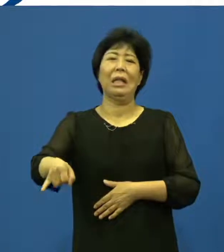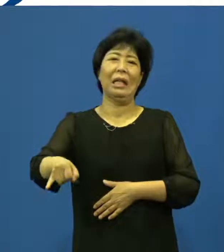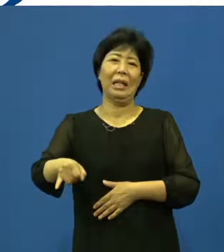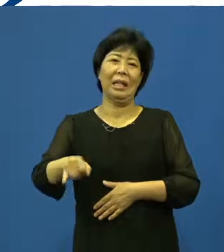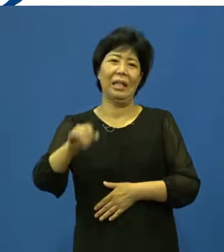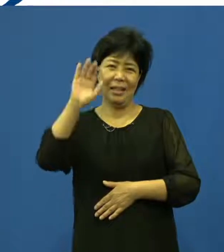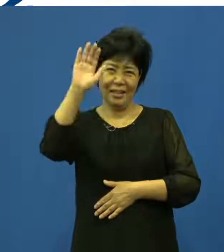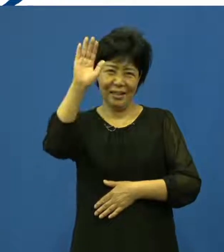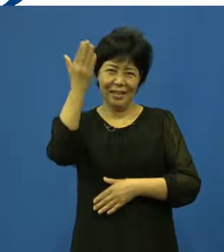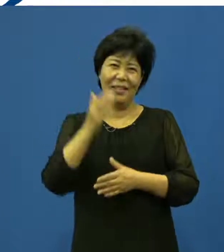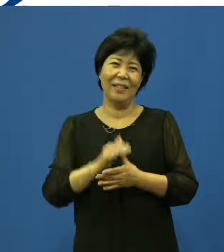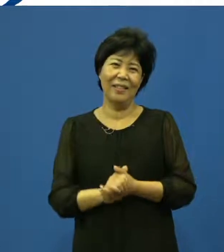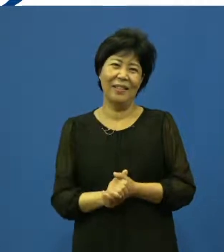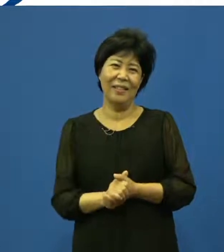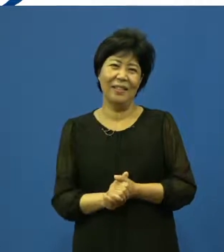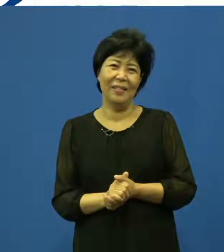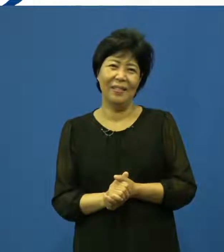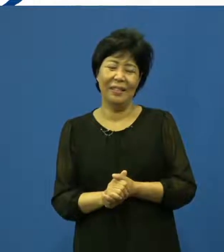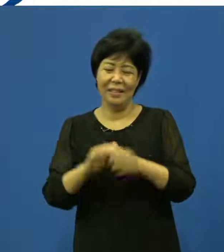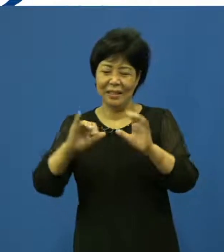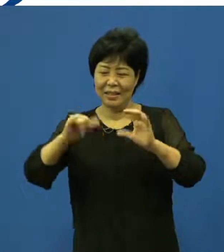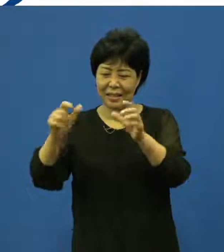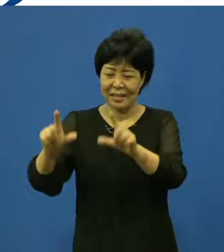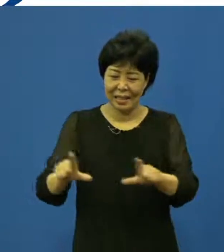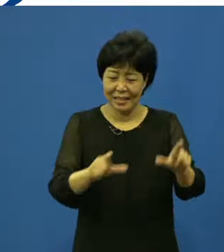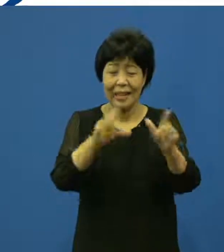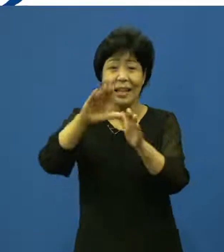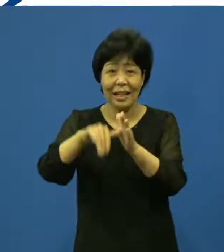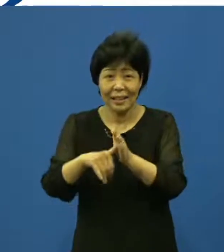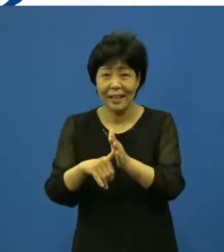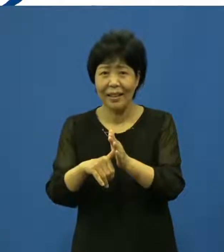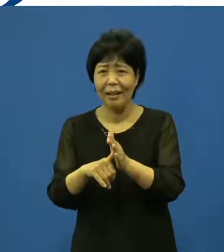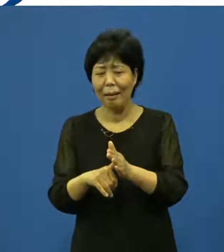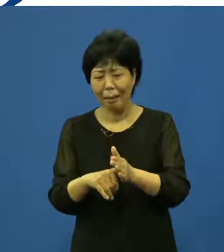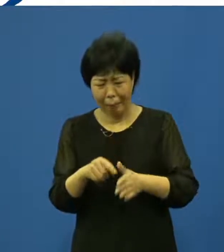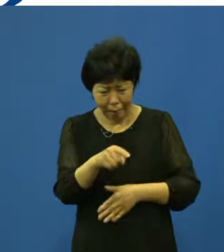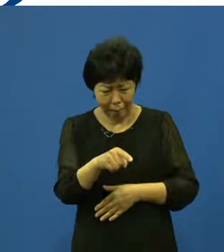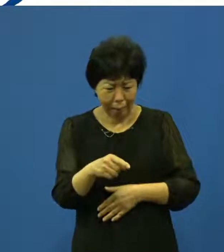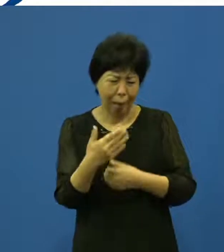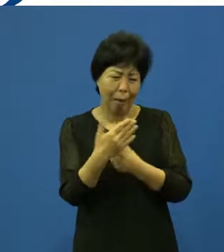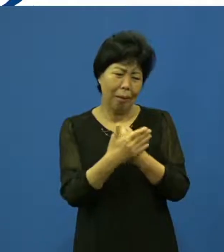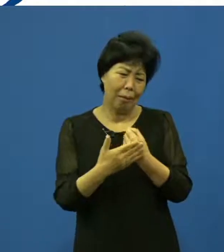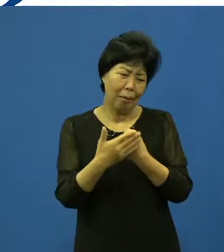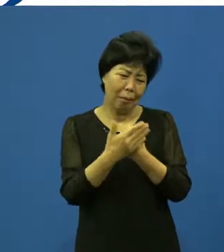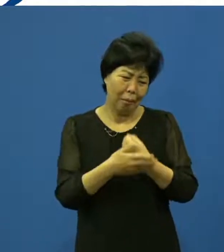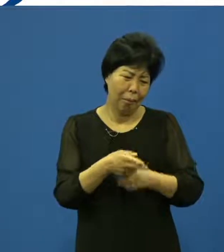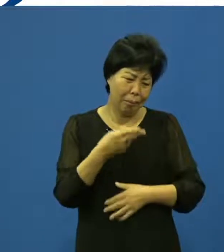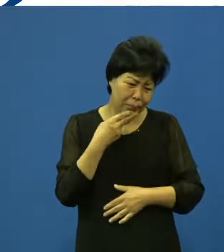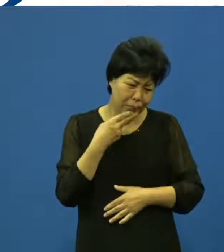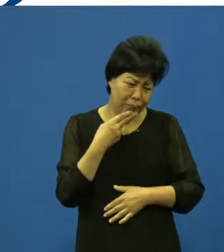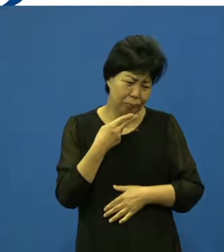그래서 우리는 세상을 살아가는 동안에 우리는 철저히 은혜의 없음을 뼈저리게 느끼며 살아가는 거죠.